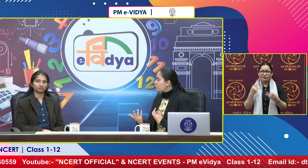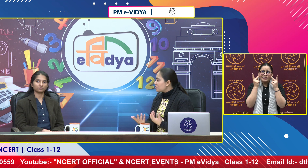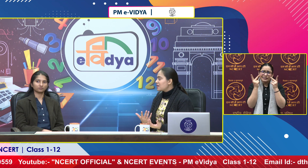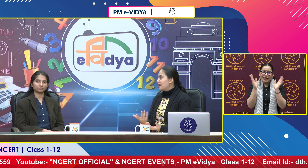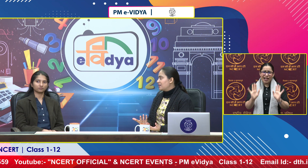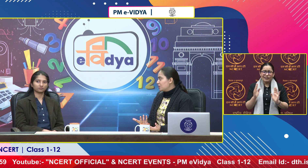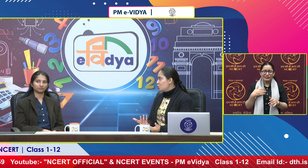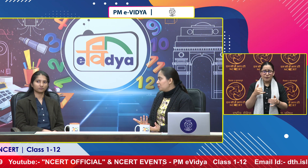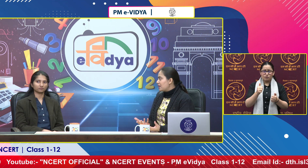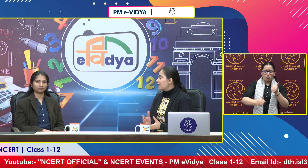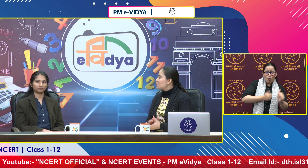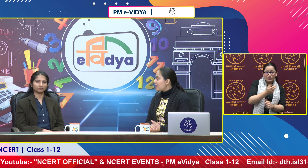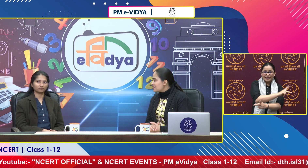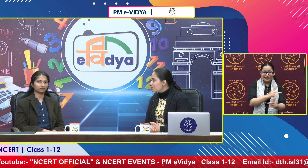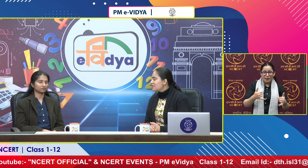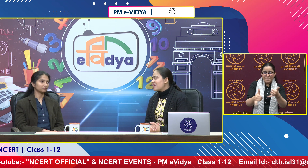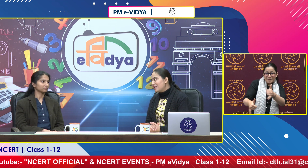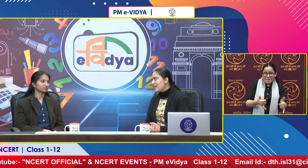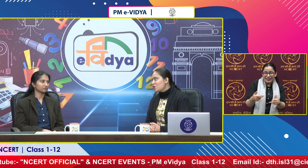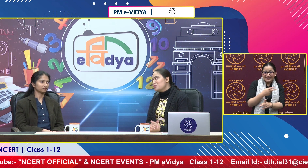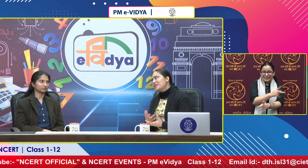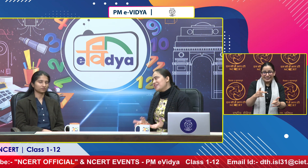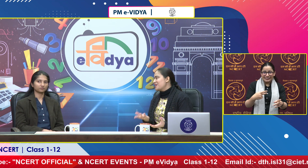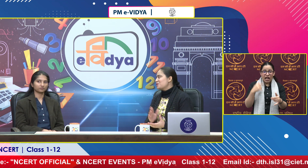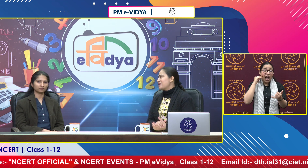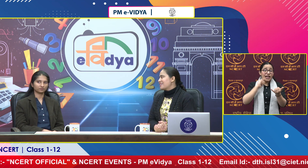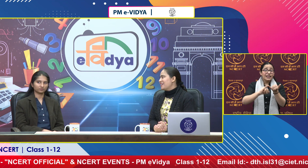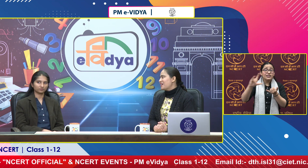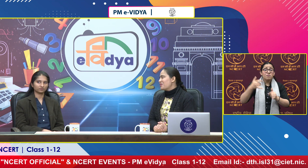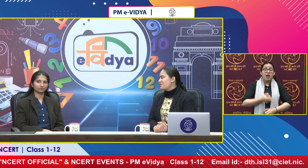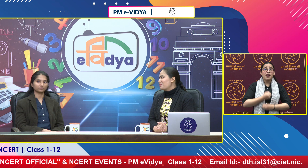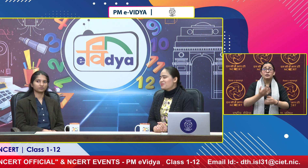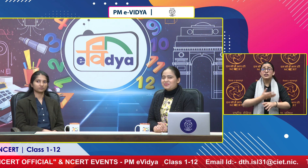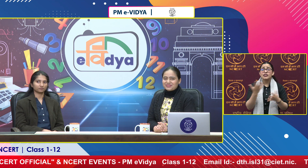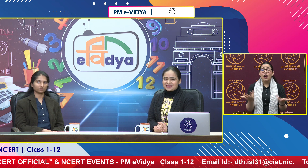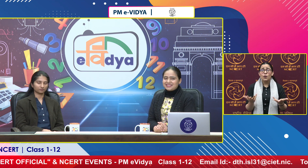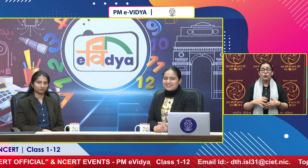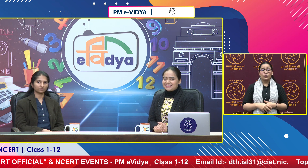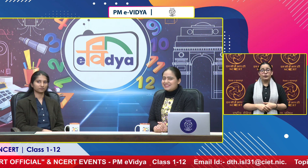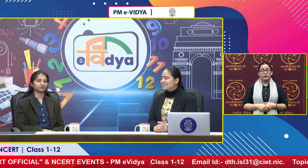हैं जो स्पोर्ट्स के इर्द गिर्द घूमती हैं, तो ऐसे में साइन लैंग्वेज में कैसे एक्सप्रेस करेंगे?